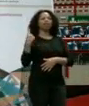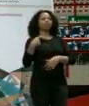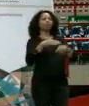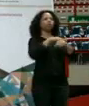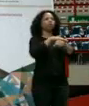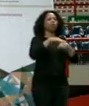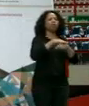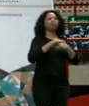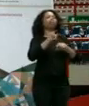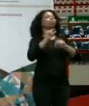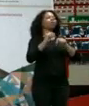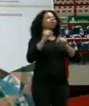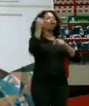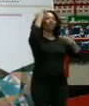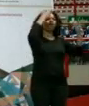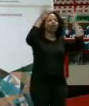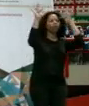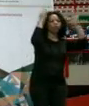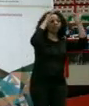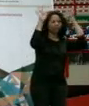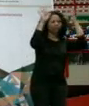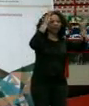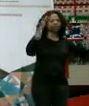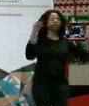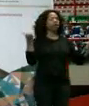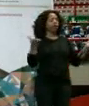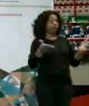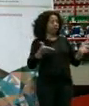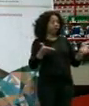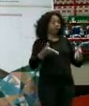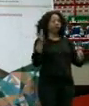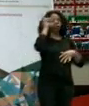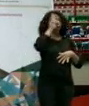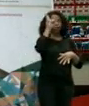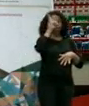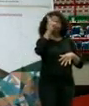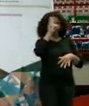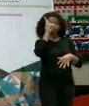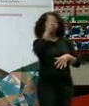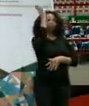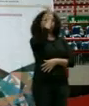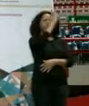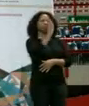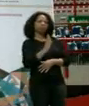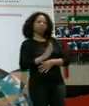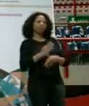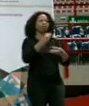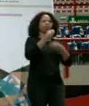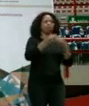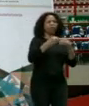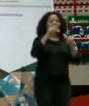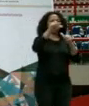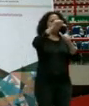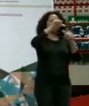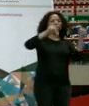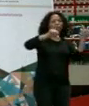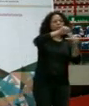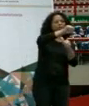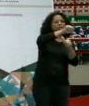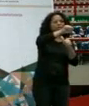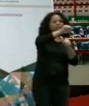filosofia. Hoje a gente vai conversar sobre história do Brasil. Vamos trabalhar sobre a transição da colônia para o império